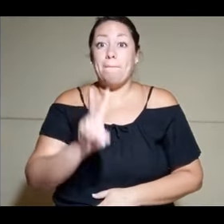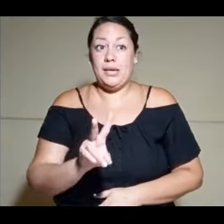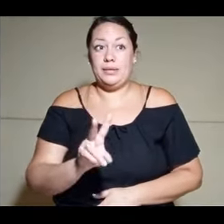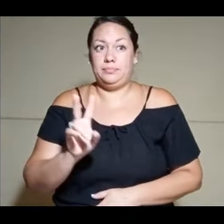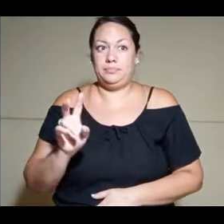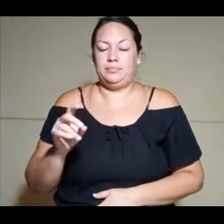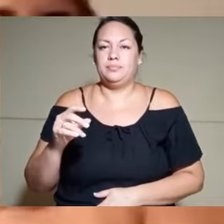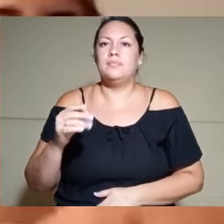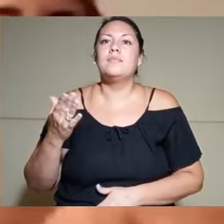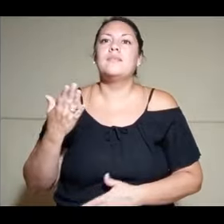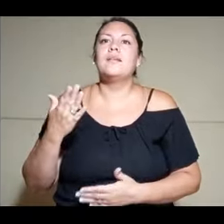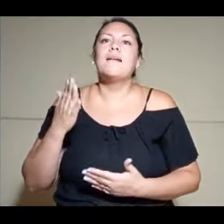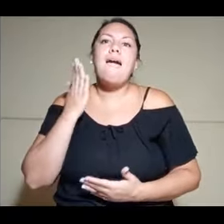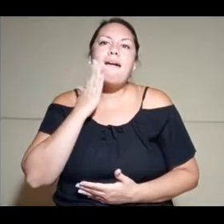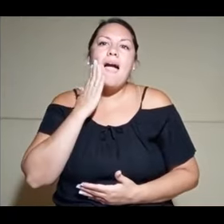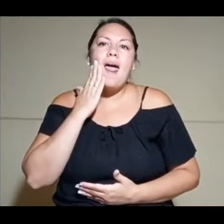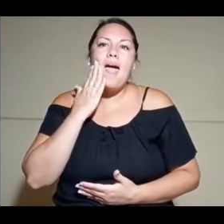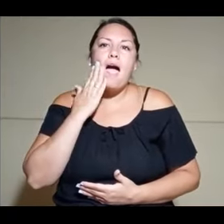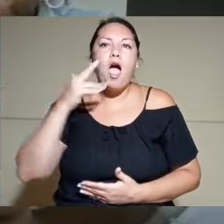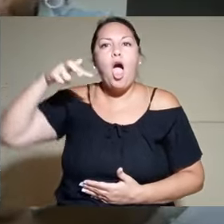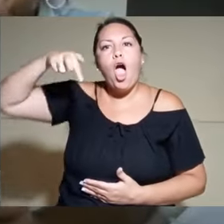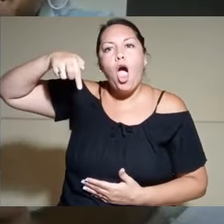Se ve bien. Bien.